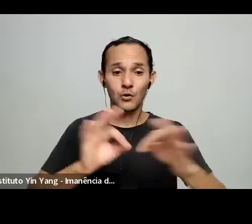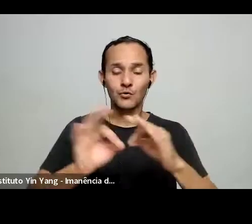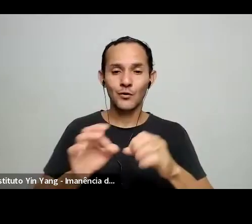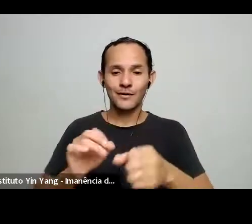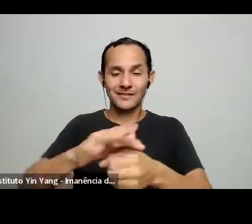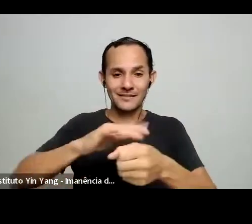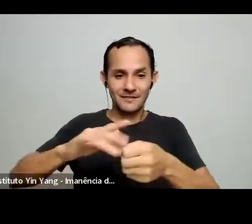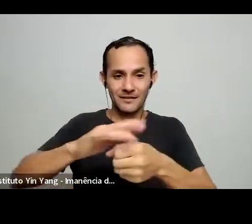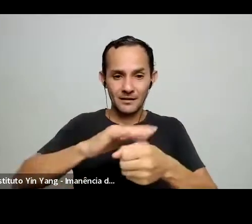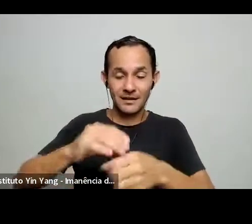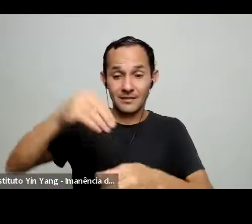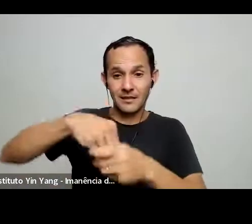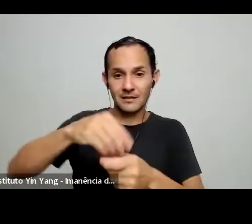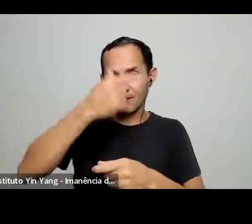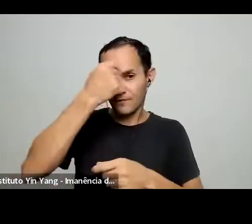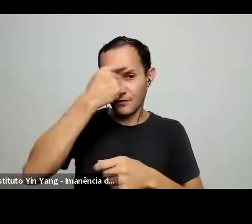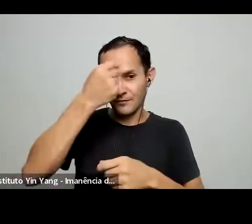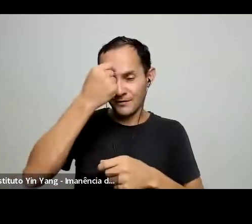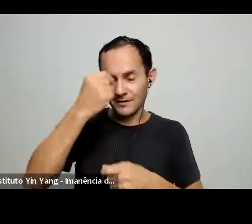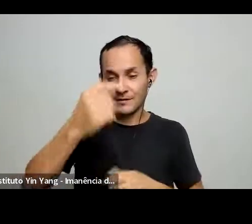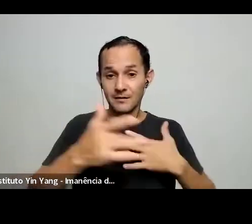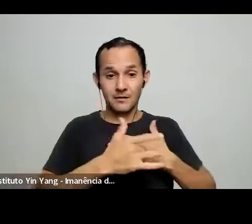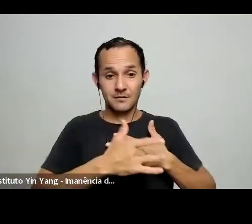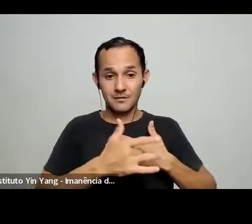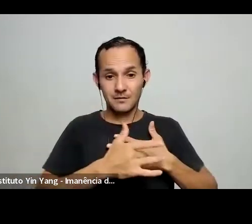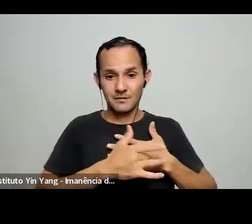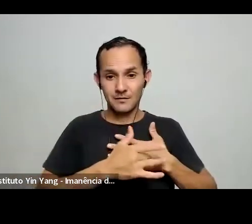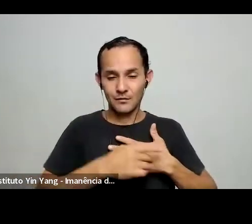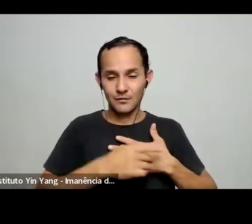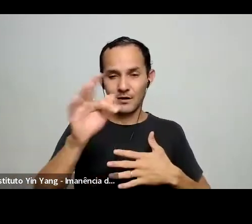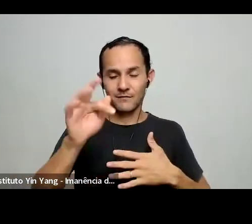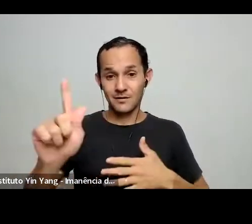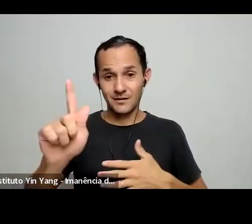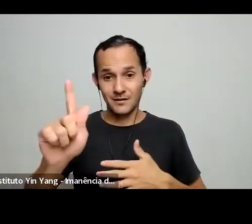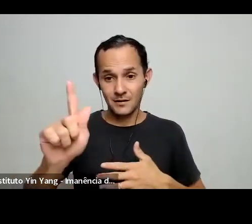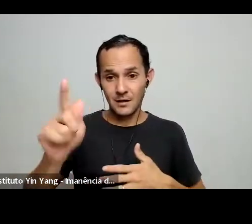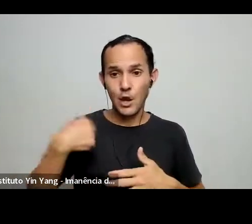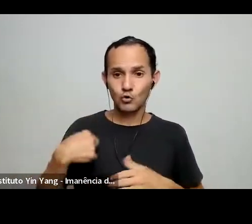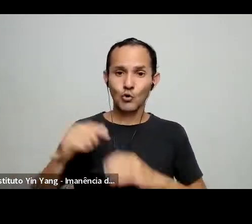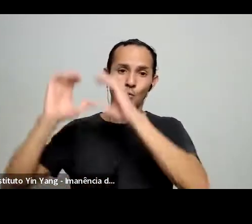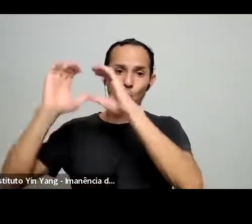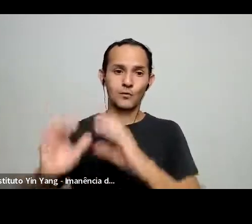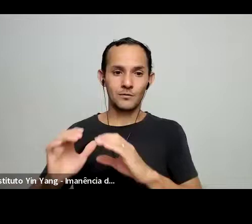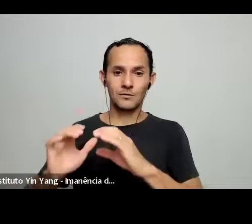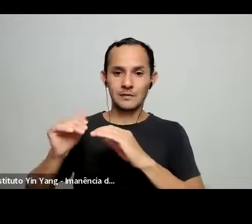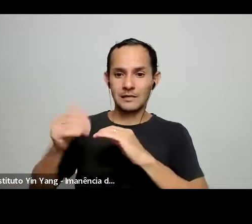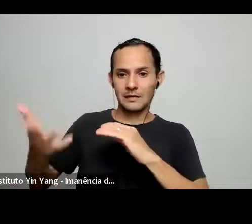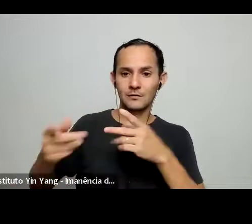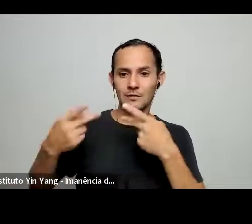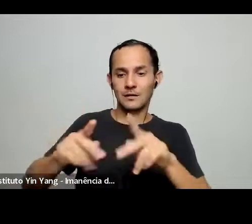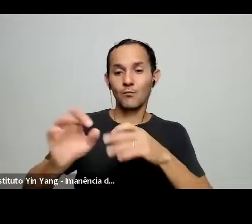extensão na Faculdade de Medicina da Universidade Federal de Goiás, e eu sou a coordenadora externa desse